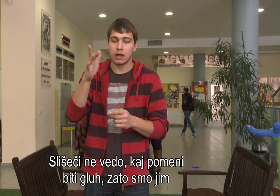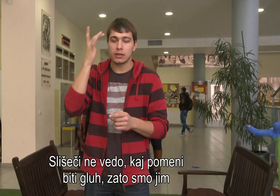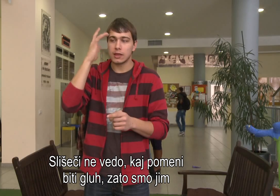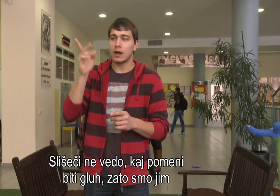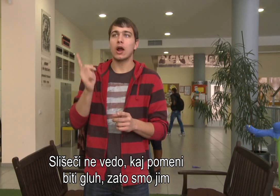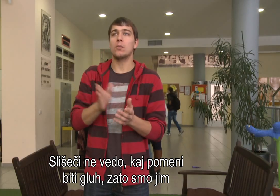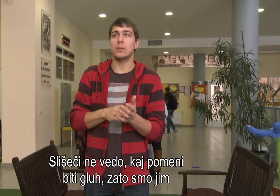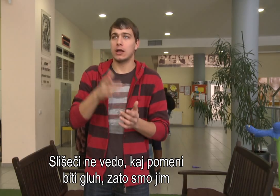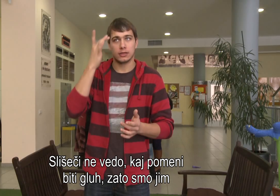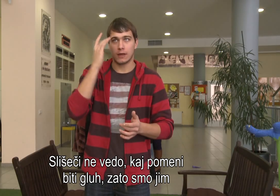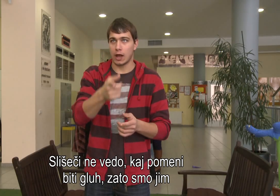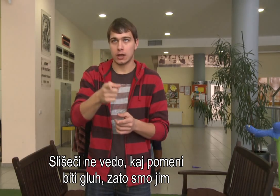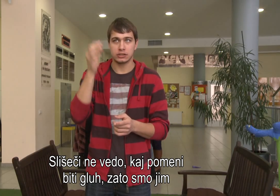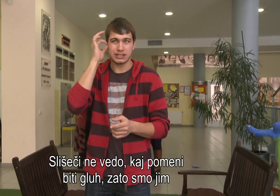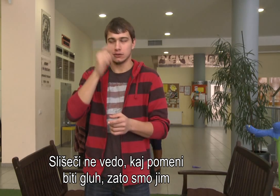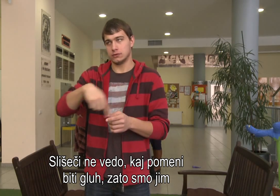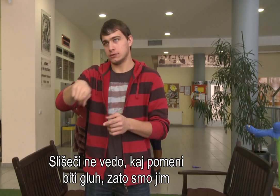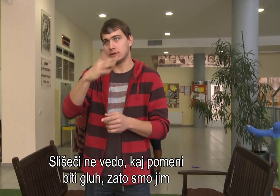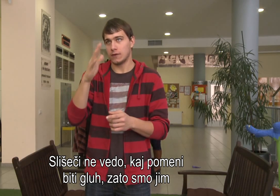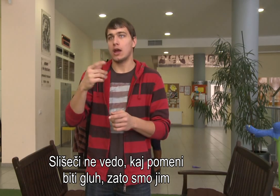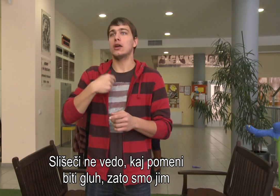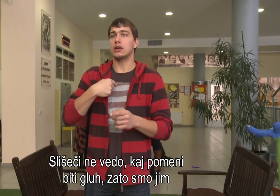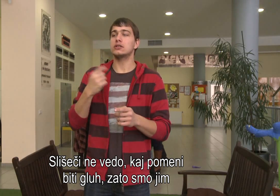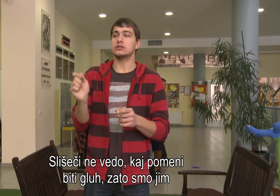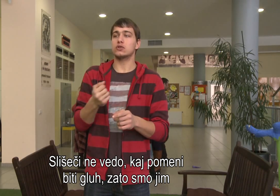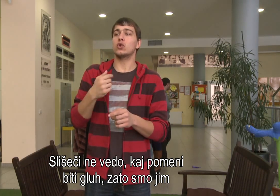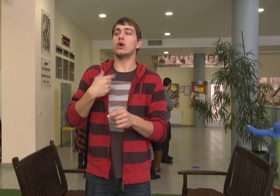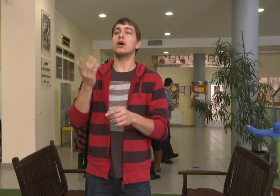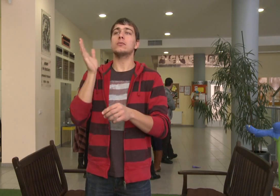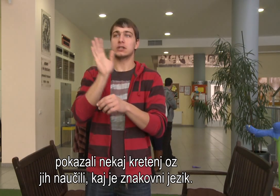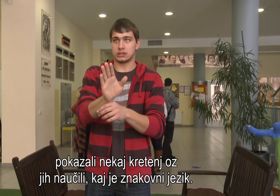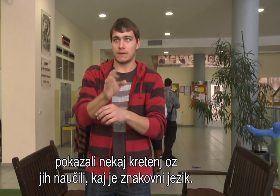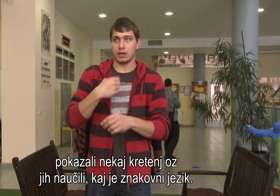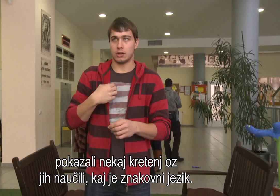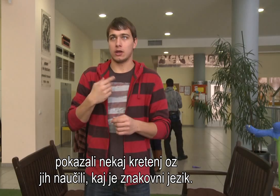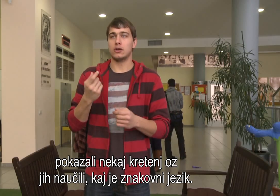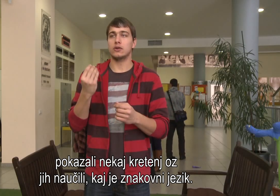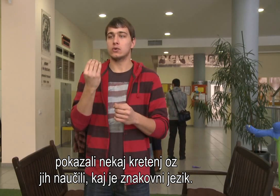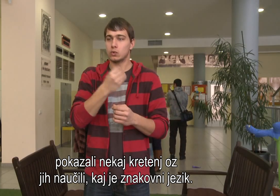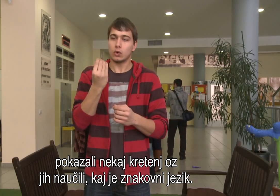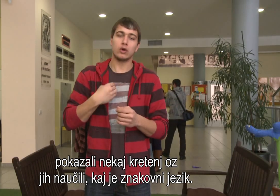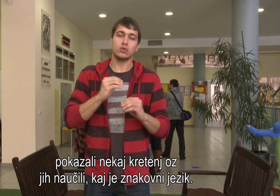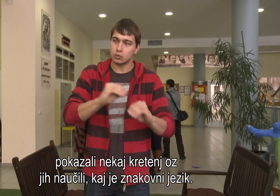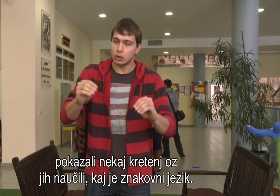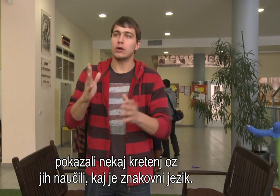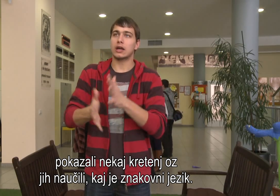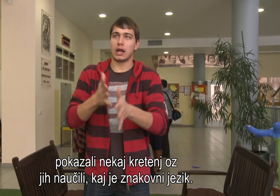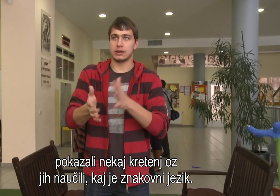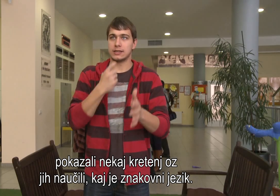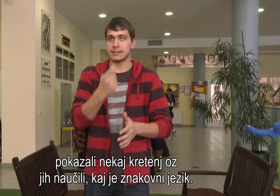Kajti slišeči ne vedo, kaj pomeni biti gluh. Naučili smo jih v tej predstavitvi